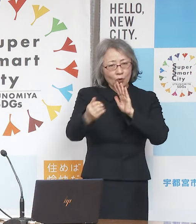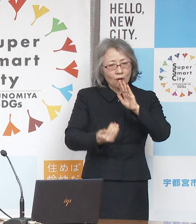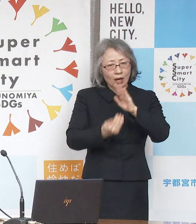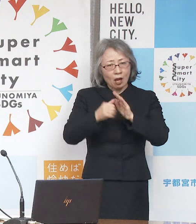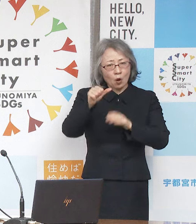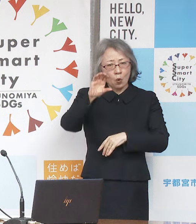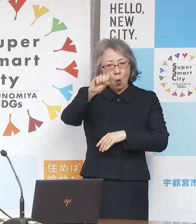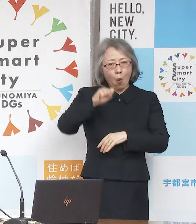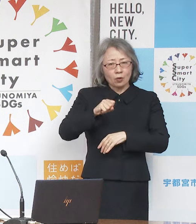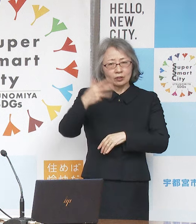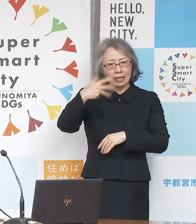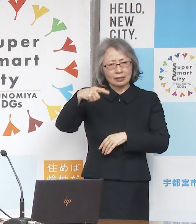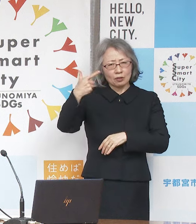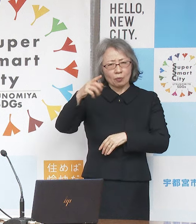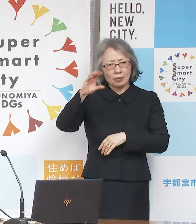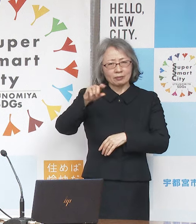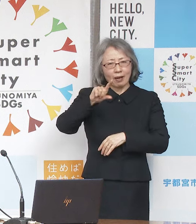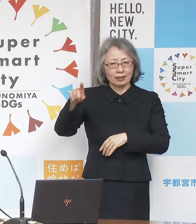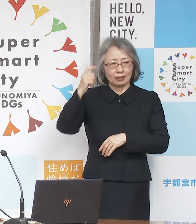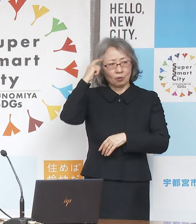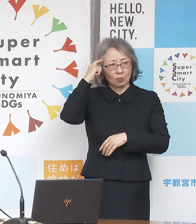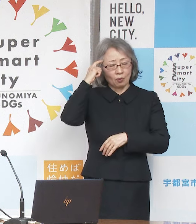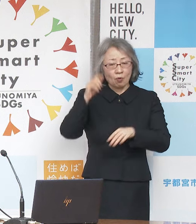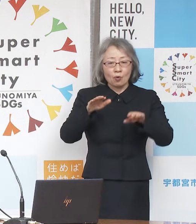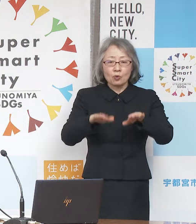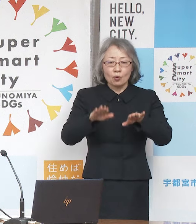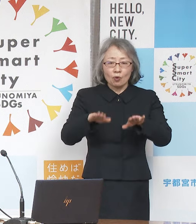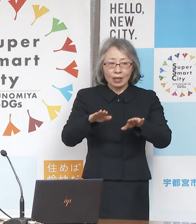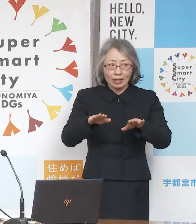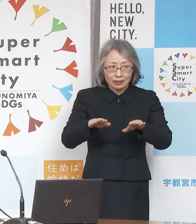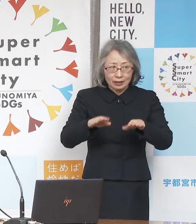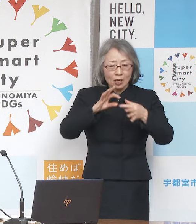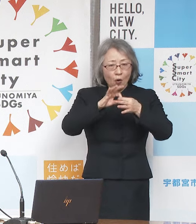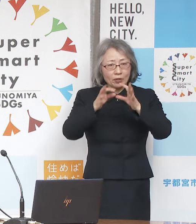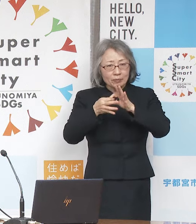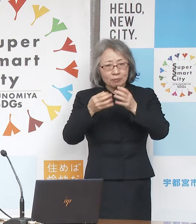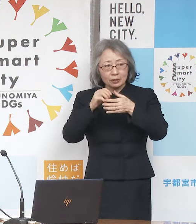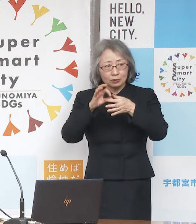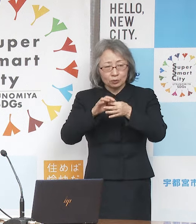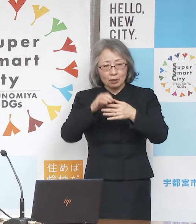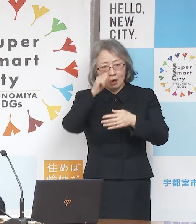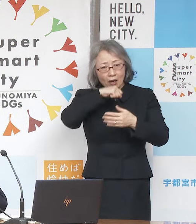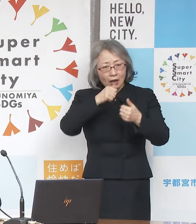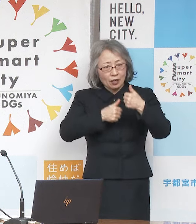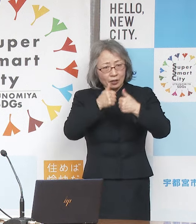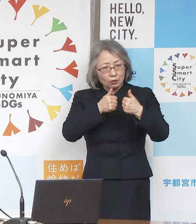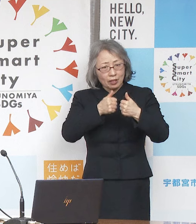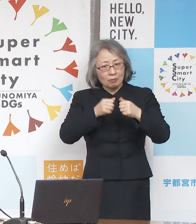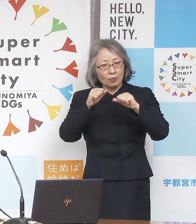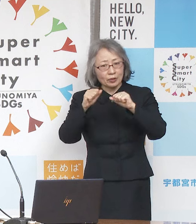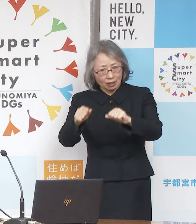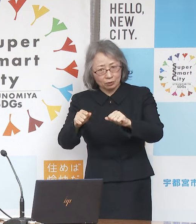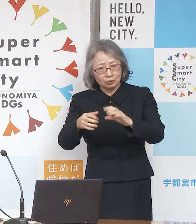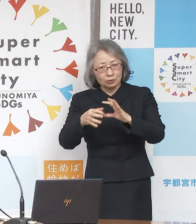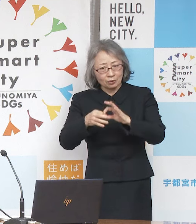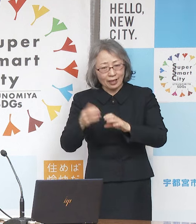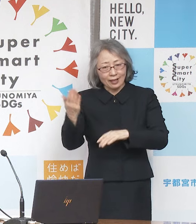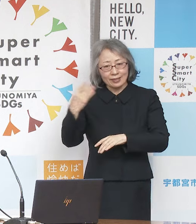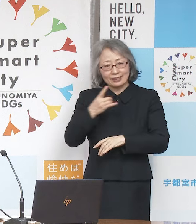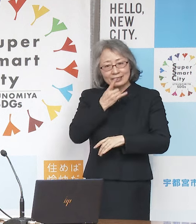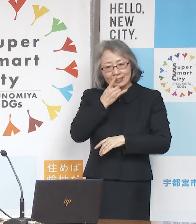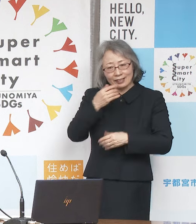5億8600ほどだったと思うんですけど今回その五輪の予選も入りましてえっとまあの先ほど意気込みとか